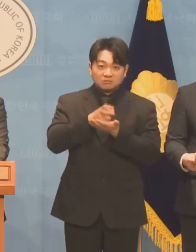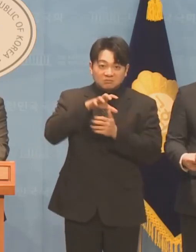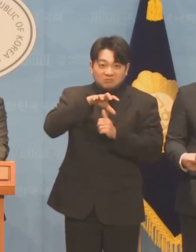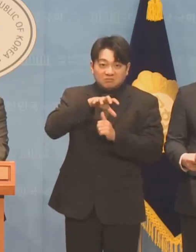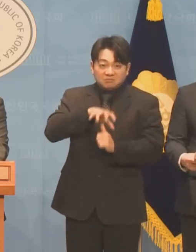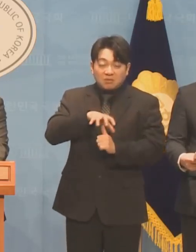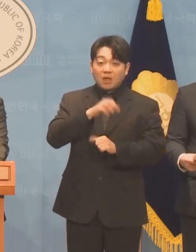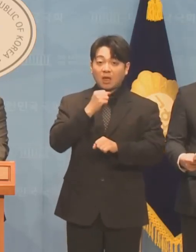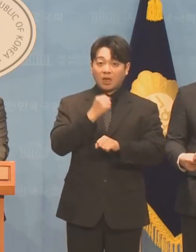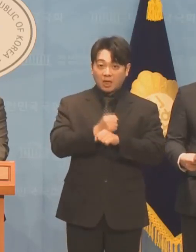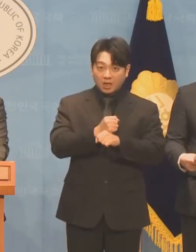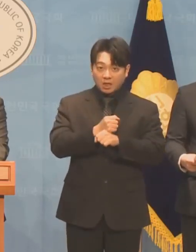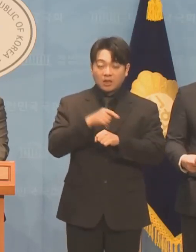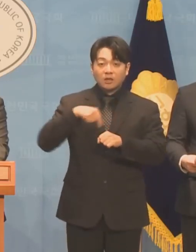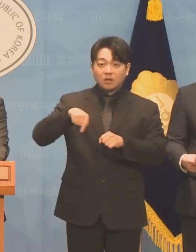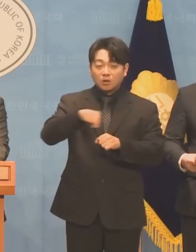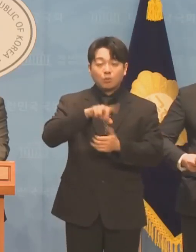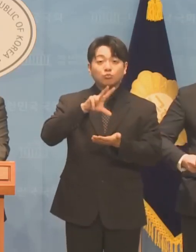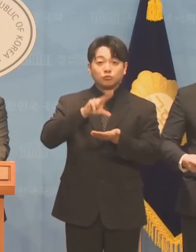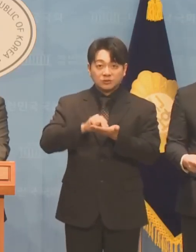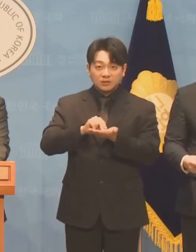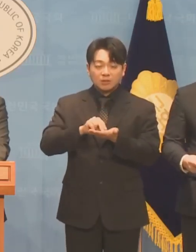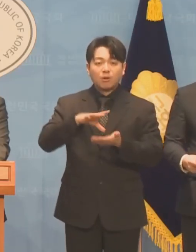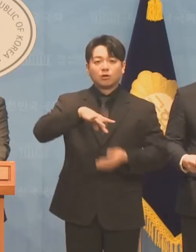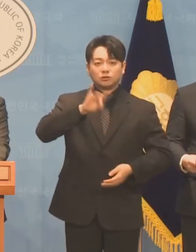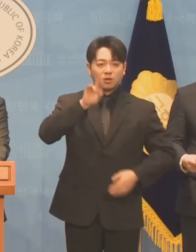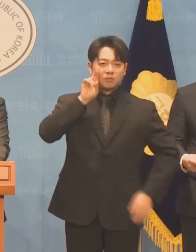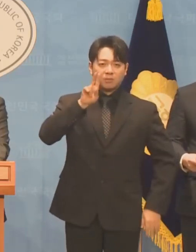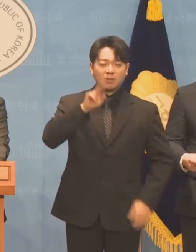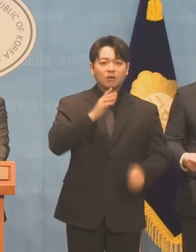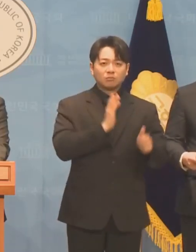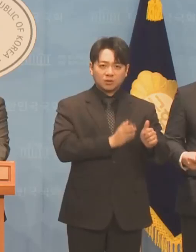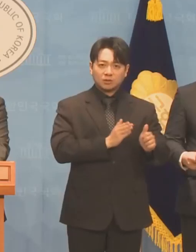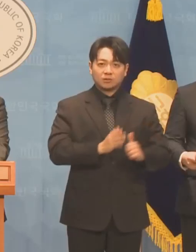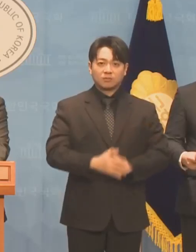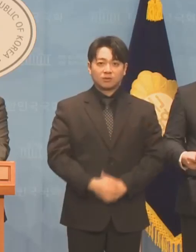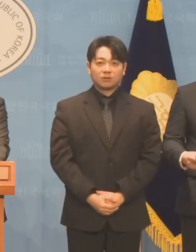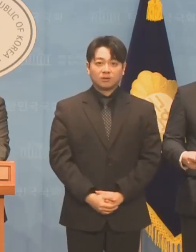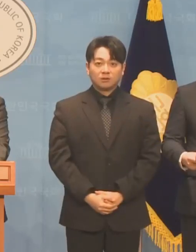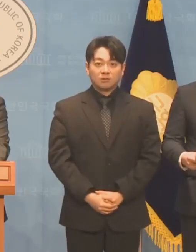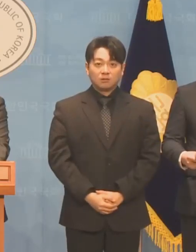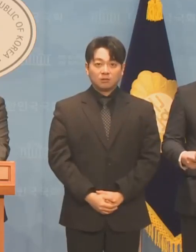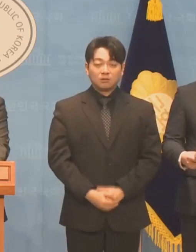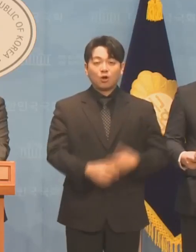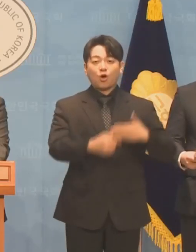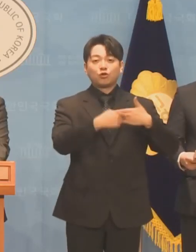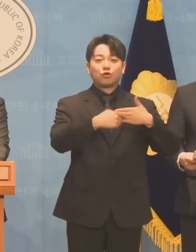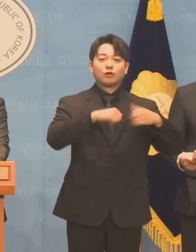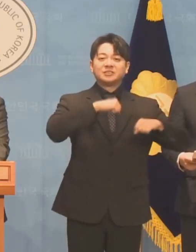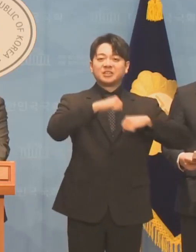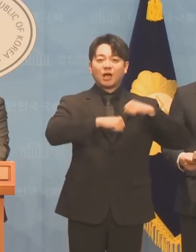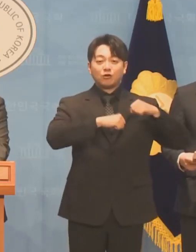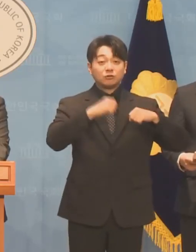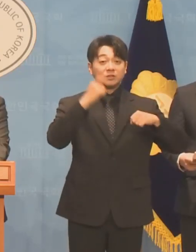먼저 비판하십시오. 자유를 가장해서